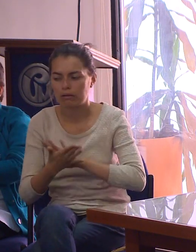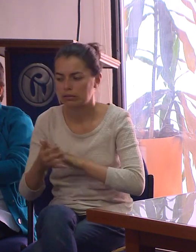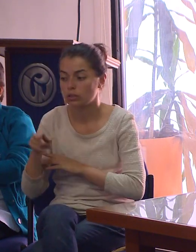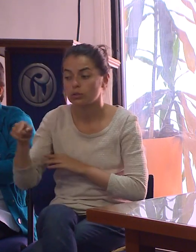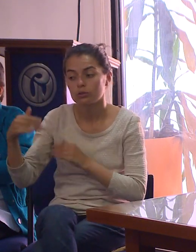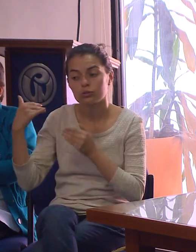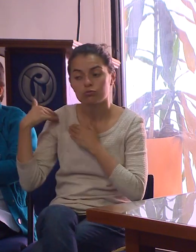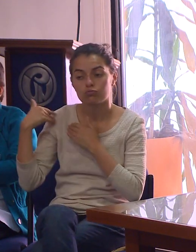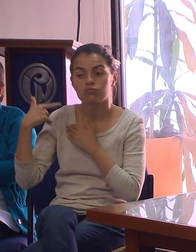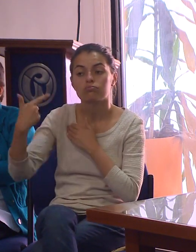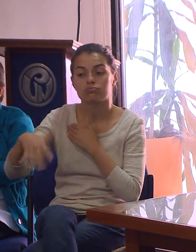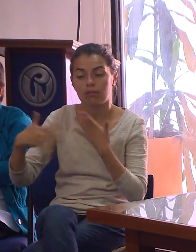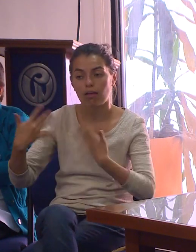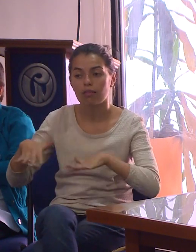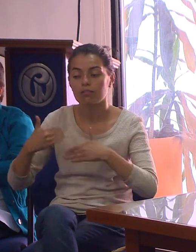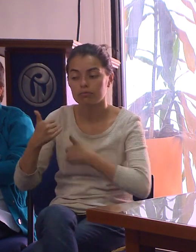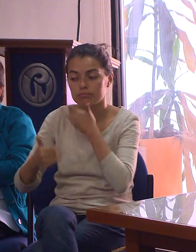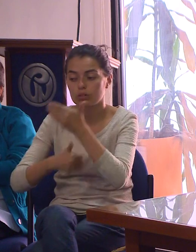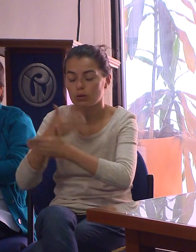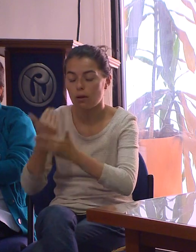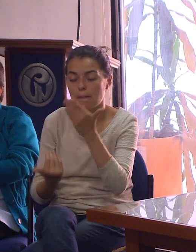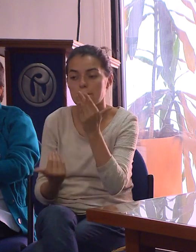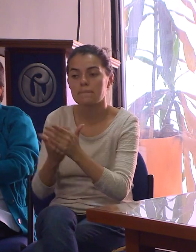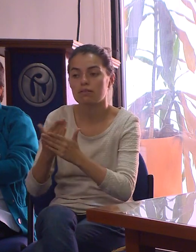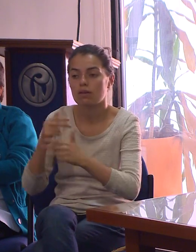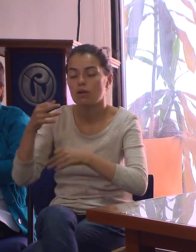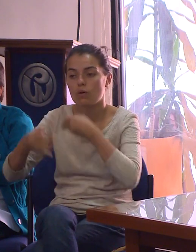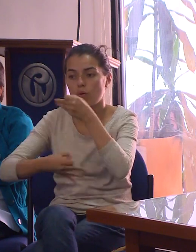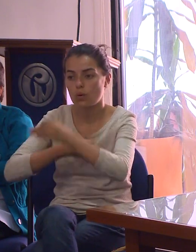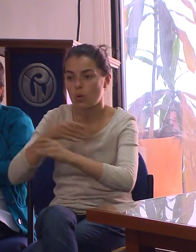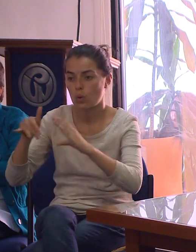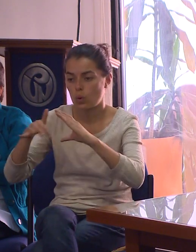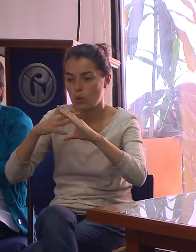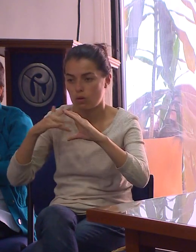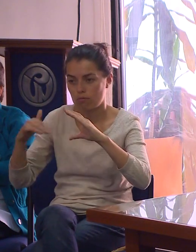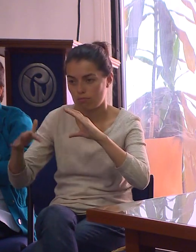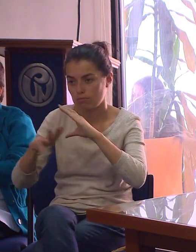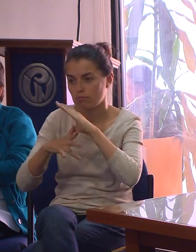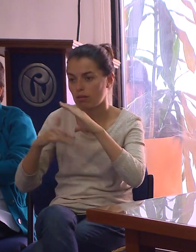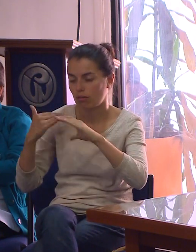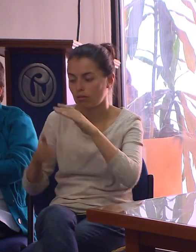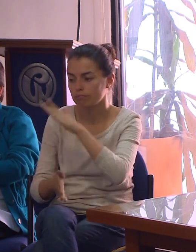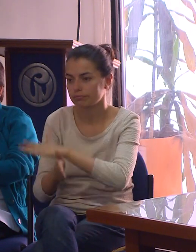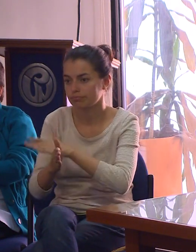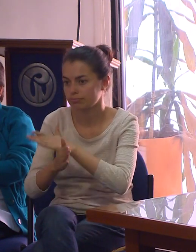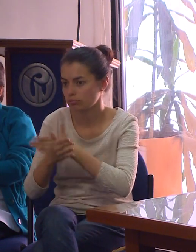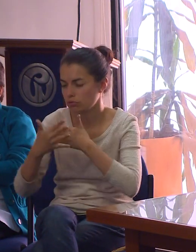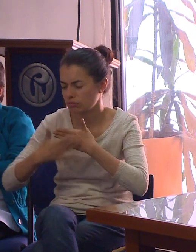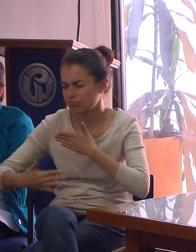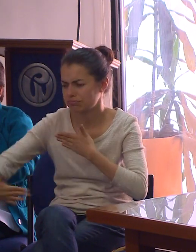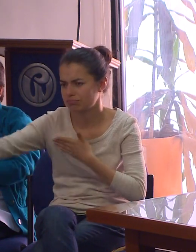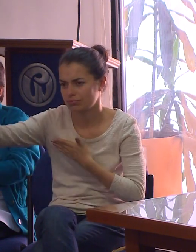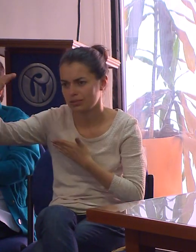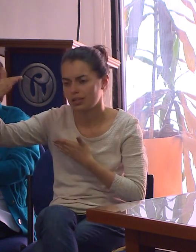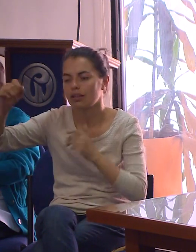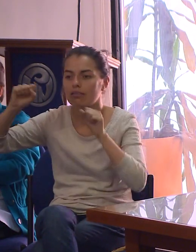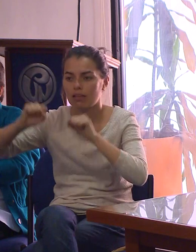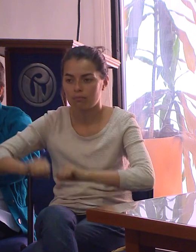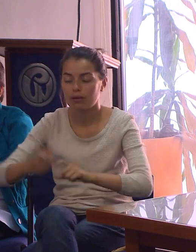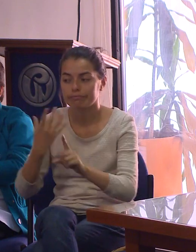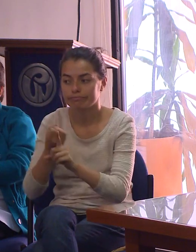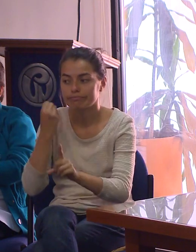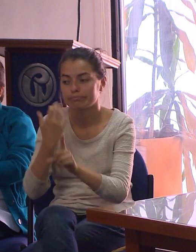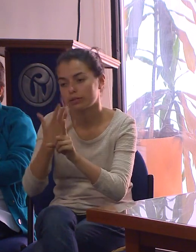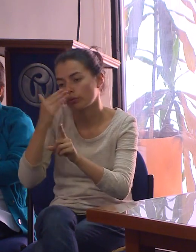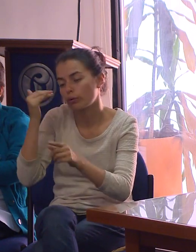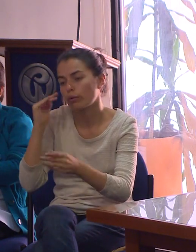la responsabilidad de generar procesos que, digamos, que tengan mayor vigencia y que realmente tengan algún tipo de impacto